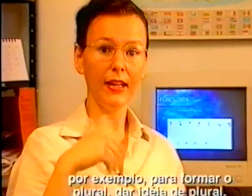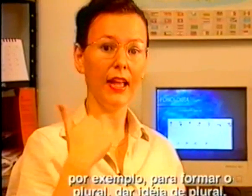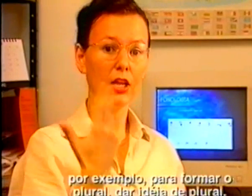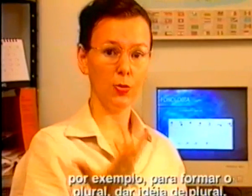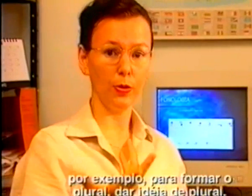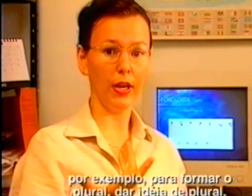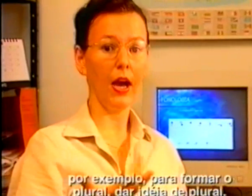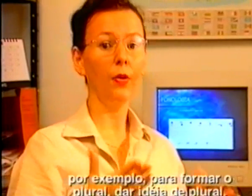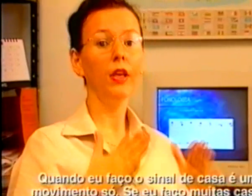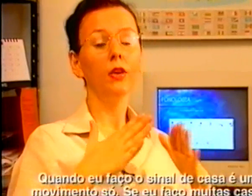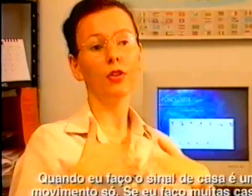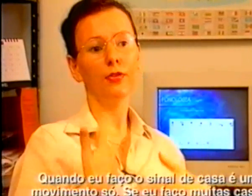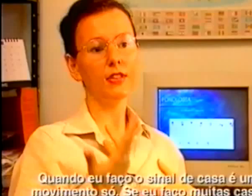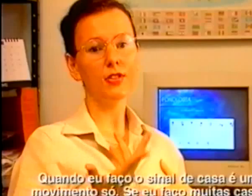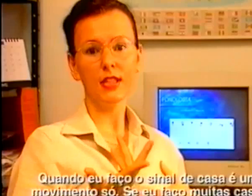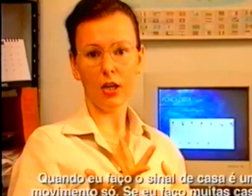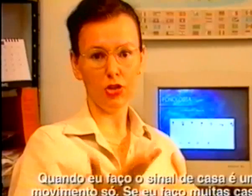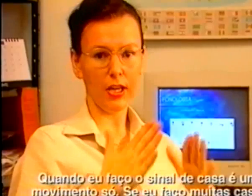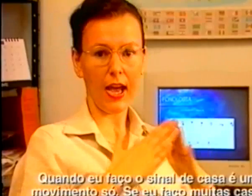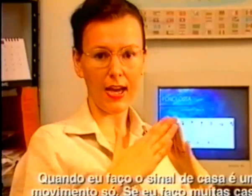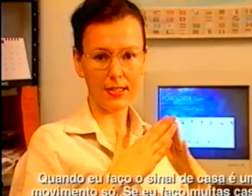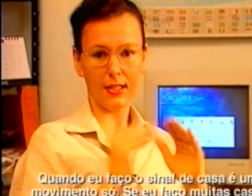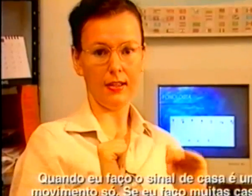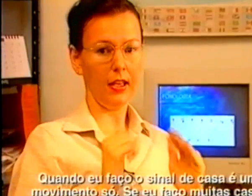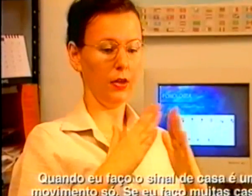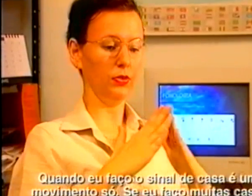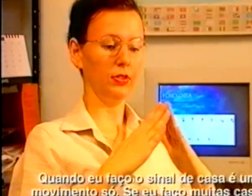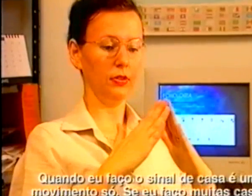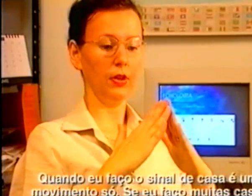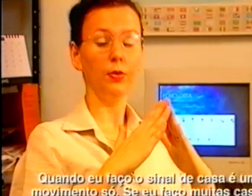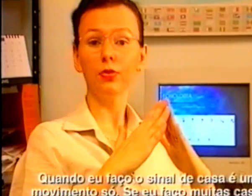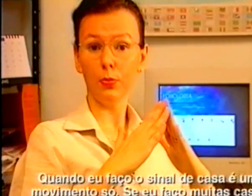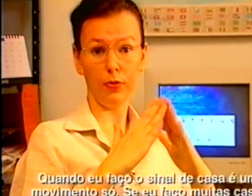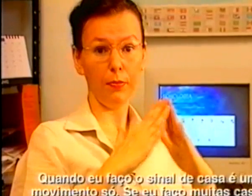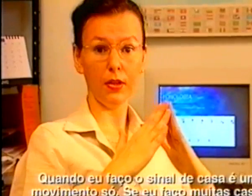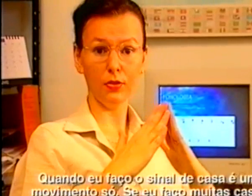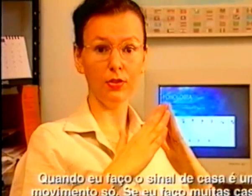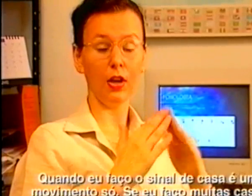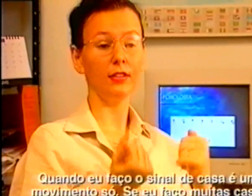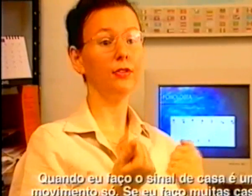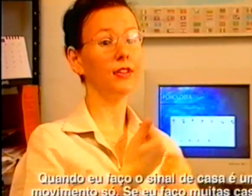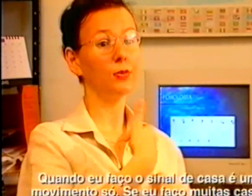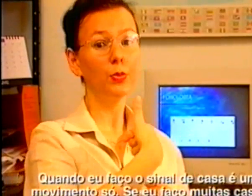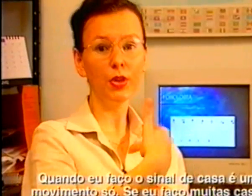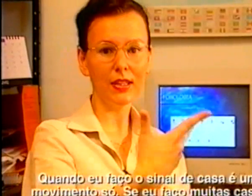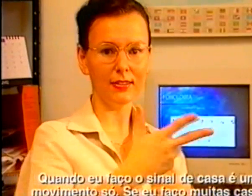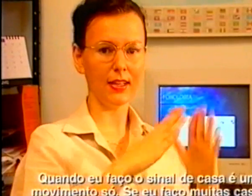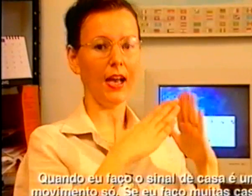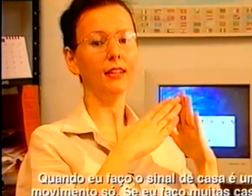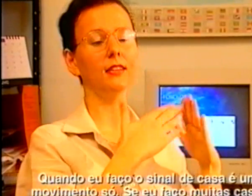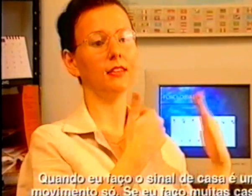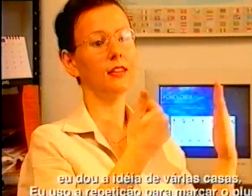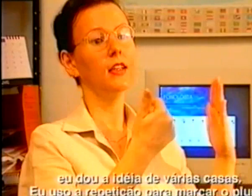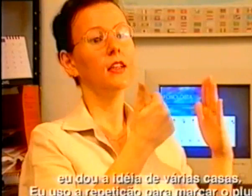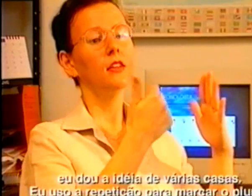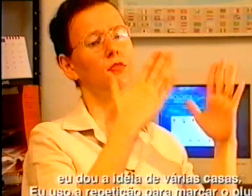da ideia de plural, quando eu faço o sinal de casa, é um movimento só. Se eu faço muitas casas,